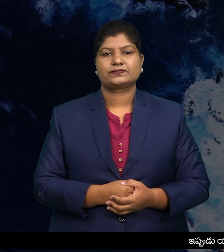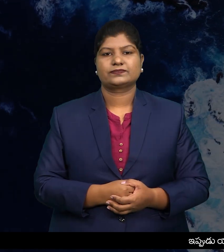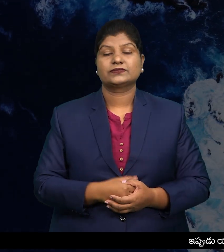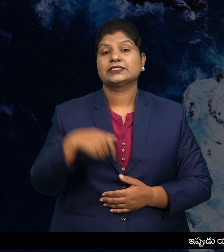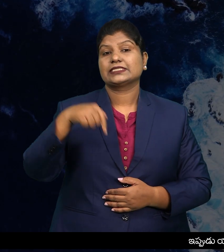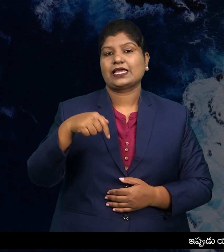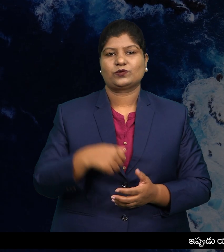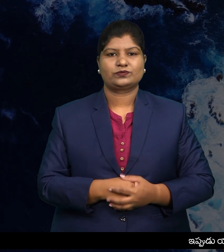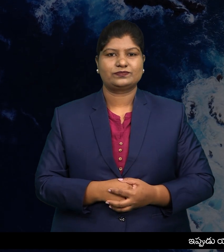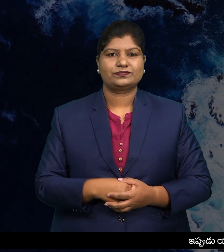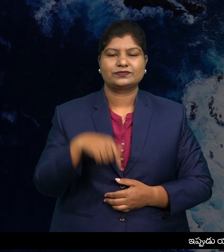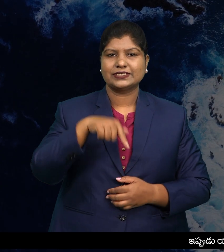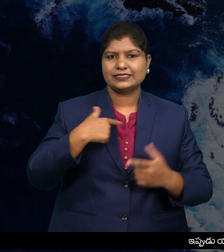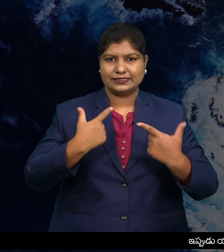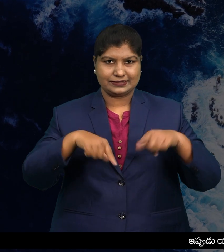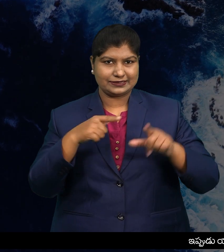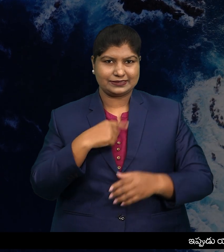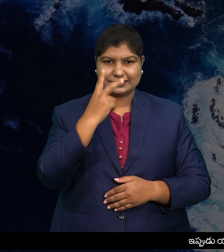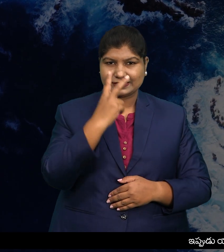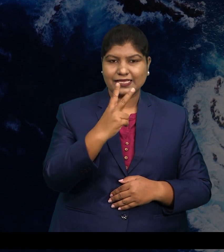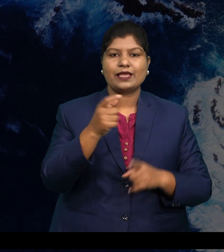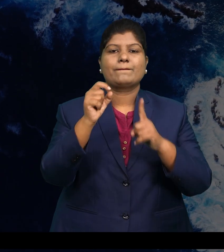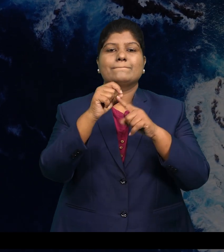ఇప్పుడు యూరప్లోని ద్వీపకల్పాలు, ద్వీపాలు,